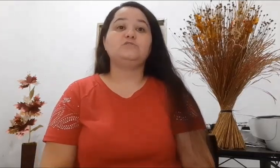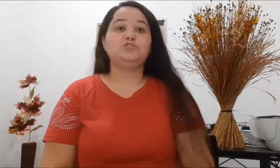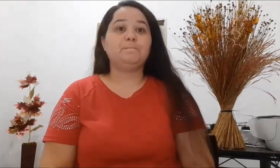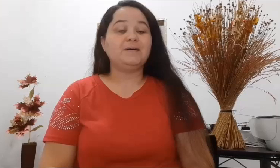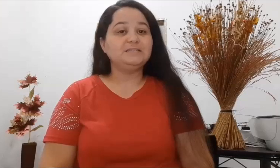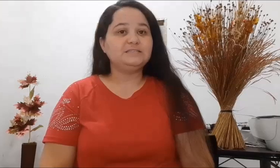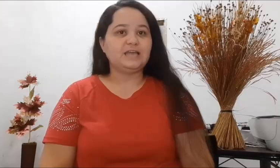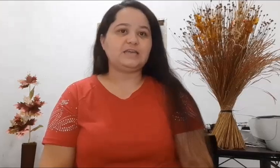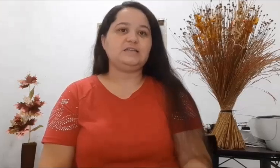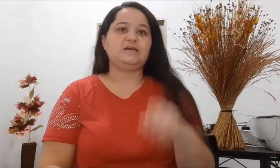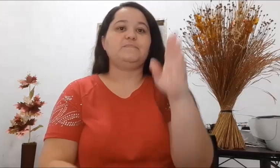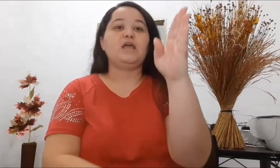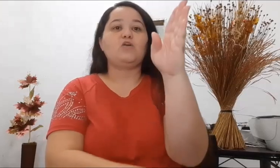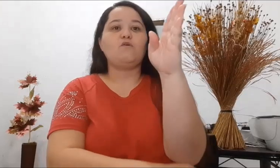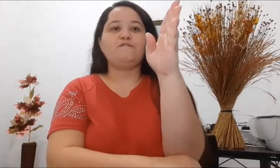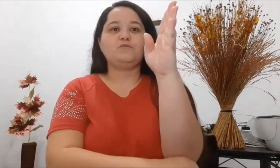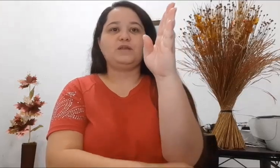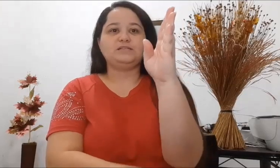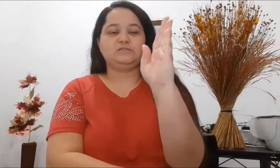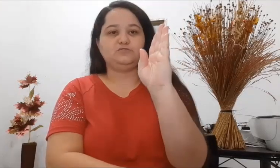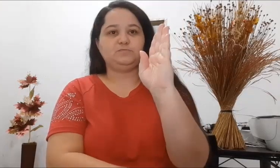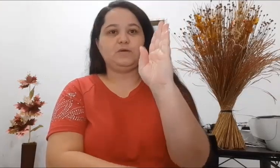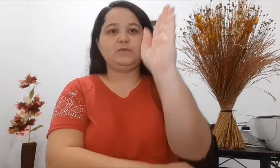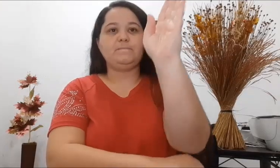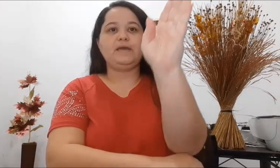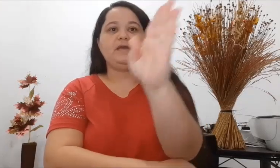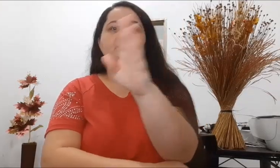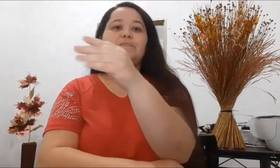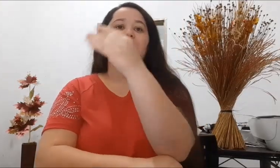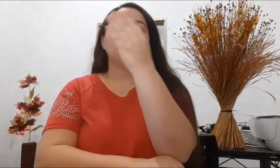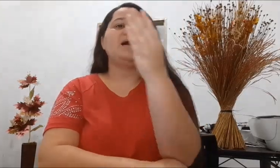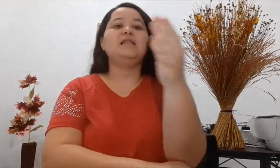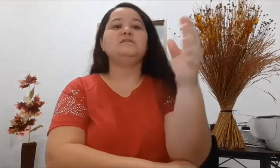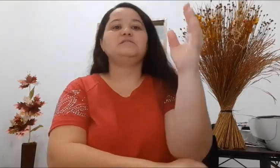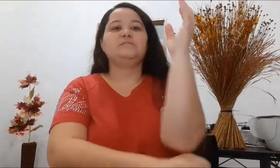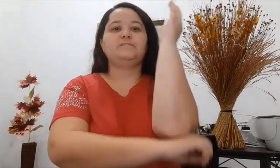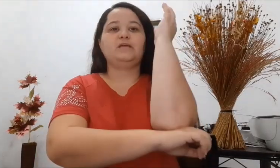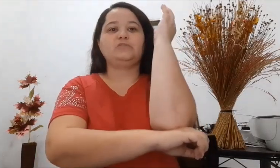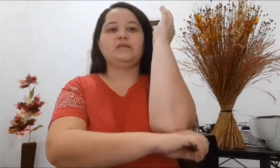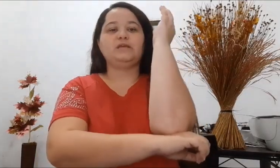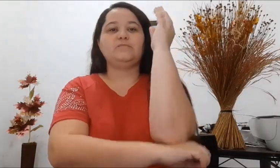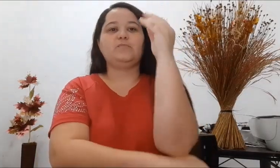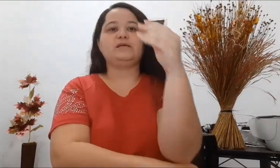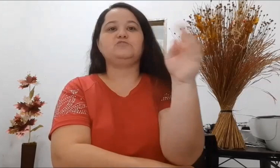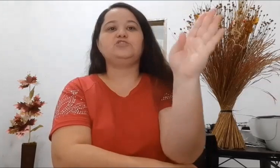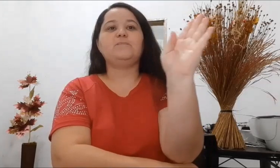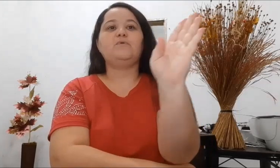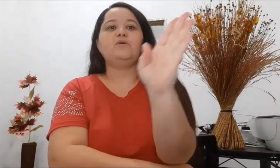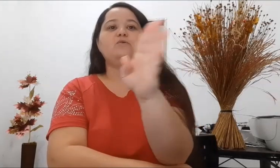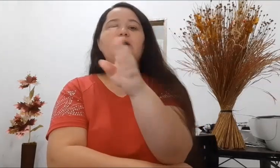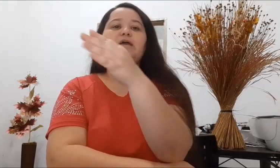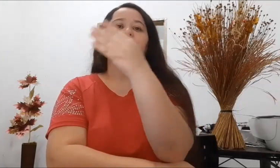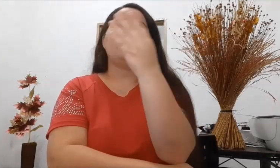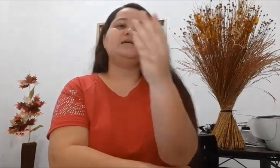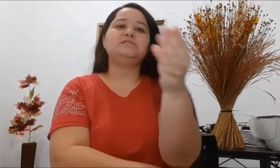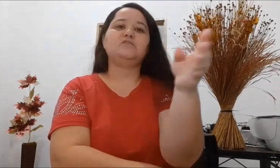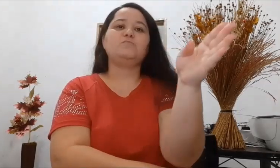de bandeira. Configuração de mão em B e balança. Eu tenho aqui meu braço de apoio e balança como